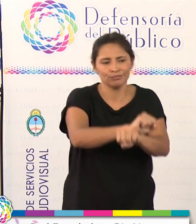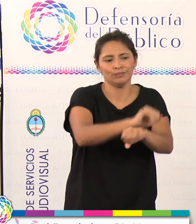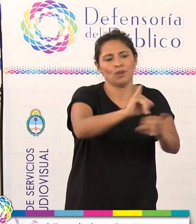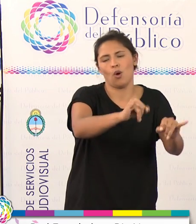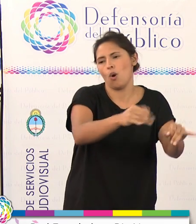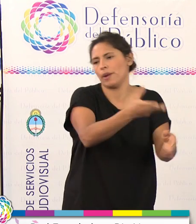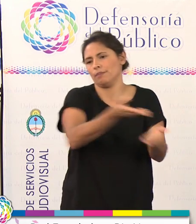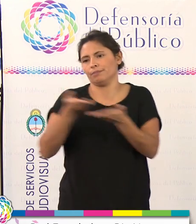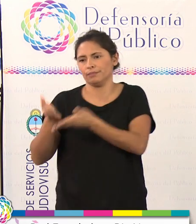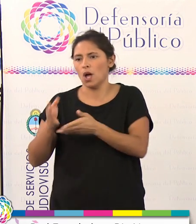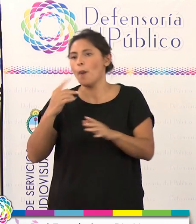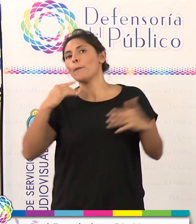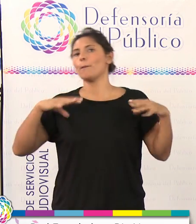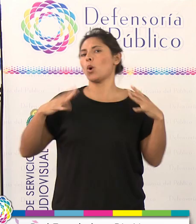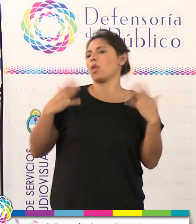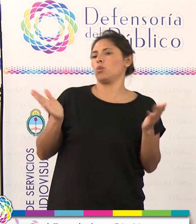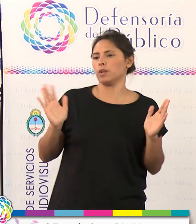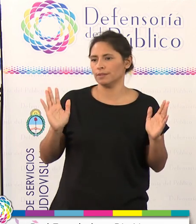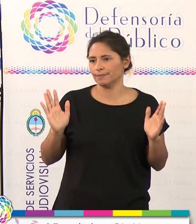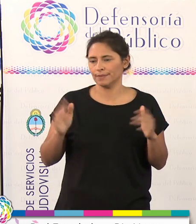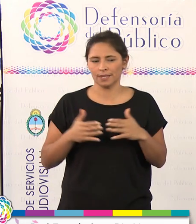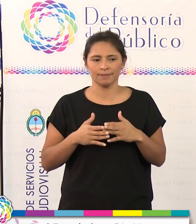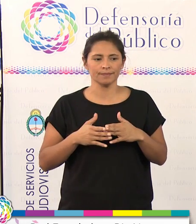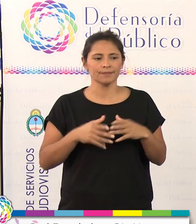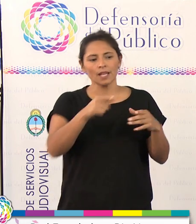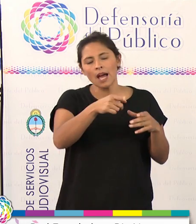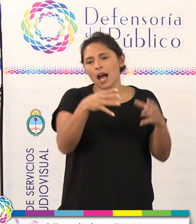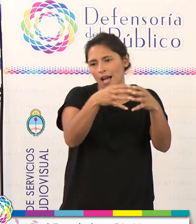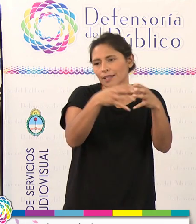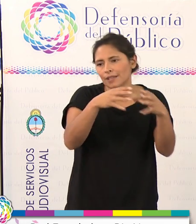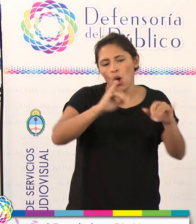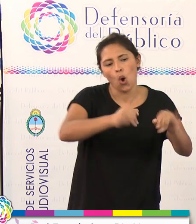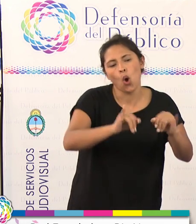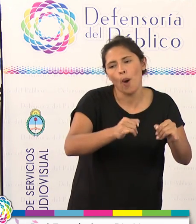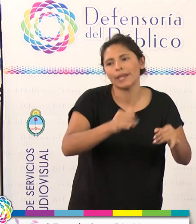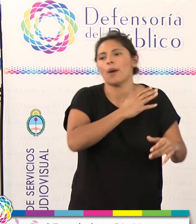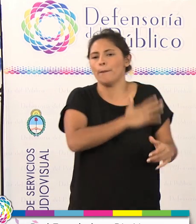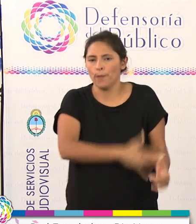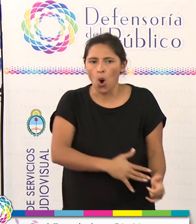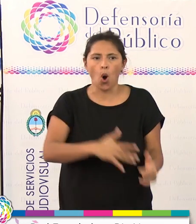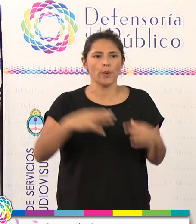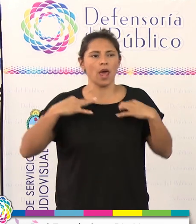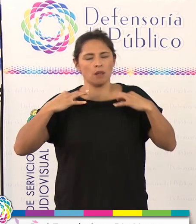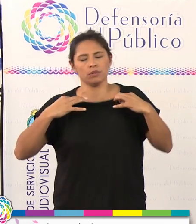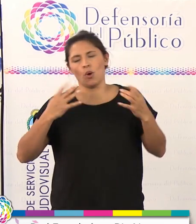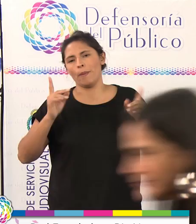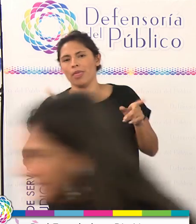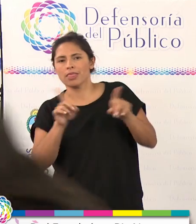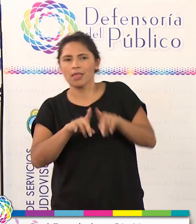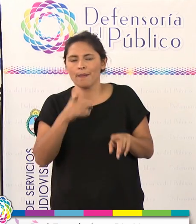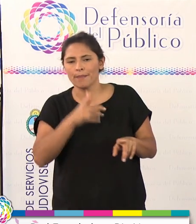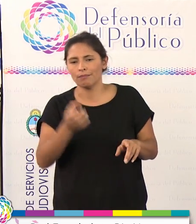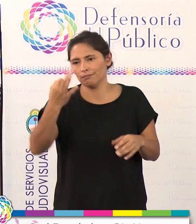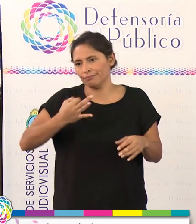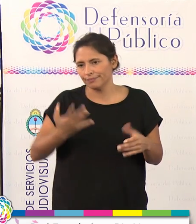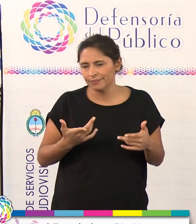algo. Obviamente que esos jóvenes son siempre pobres, ¿no? No son siempre pobres, que se visten de determinada manera y que a priori